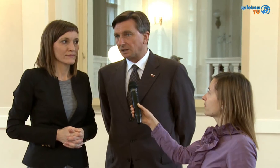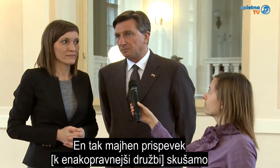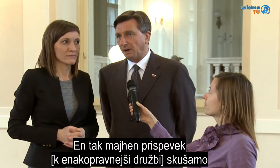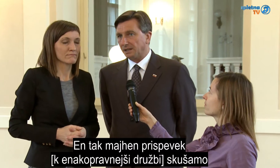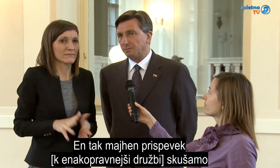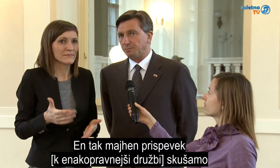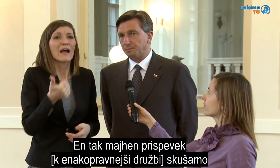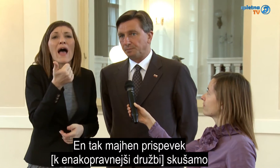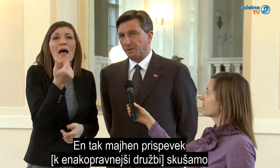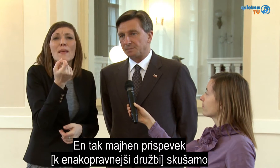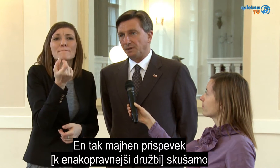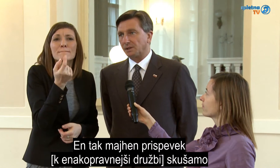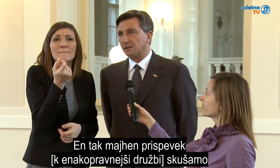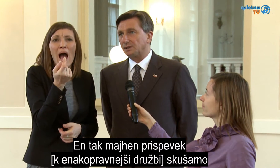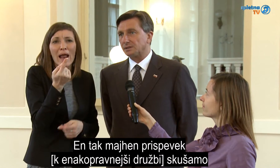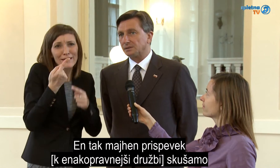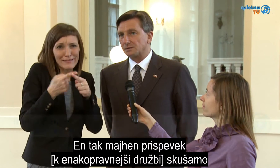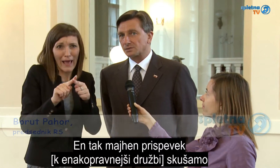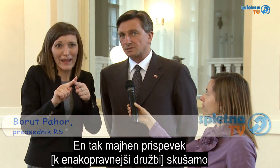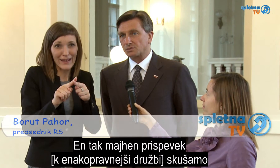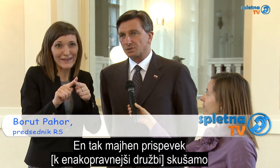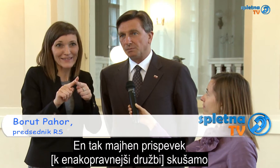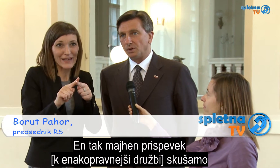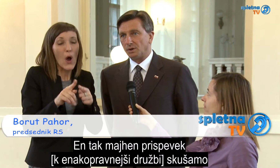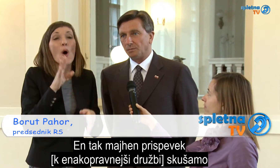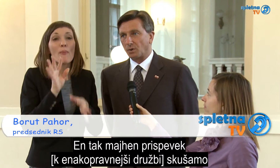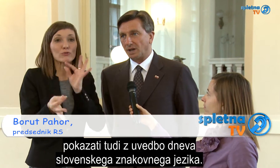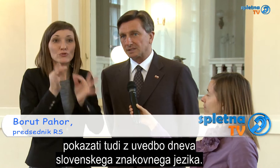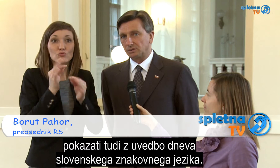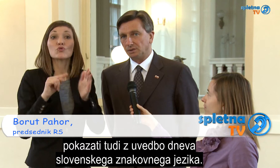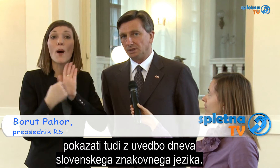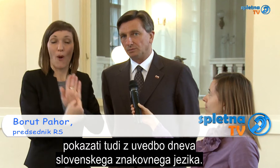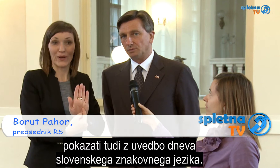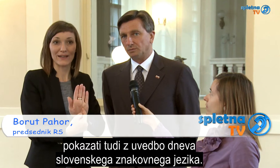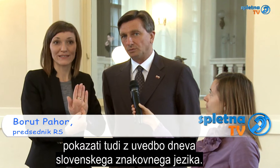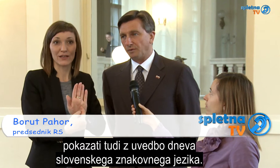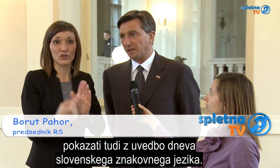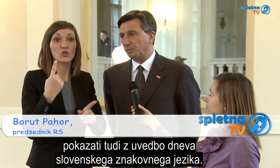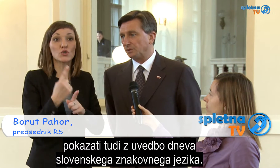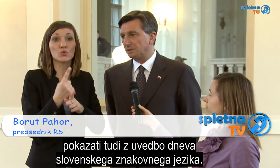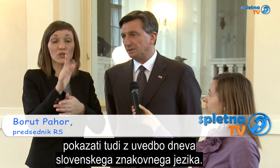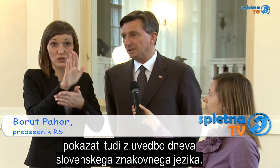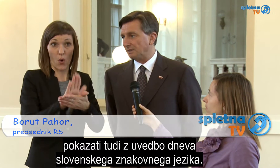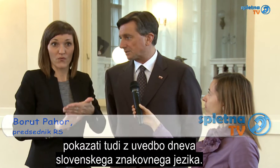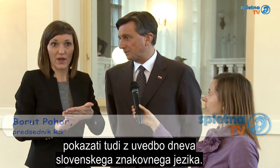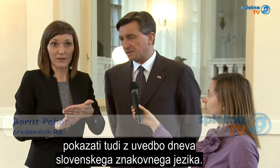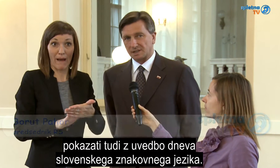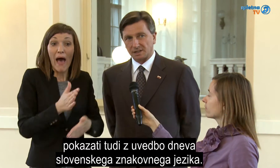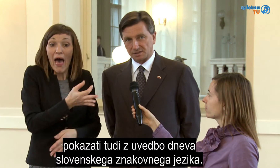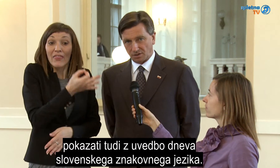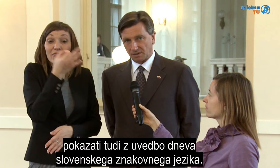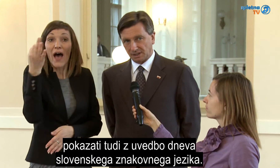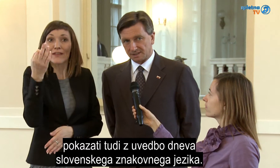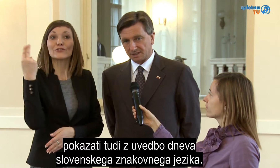In tak majhen prispevek skušamo pokazati tudi uvedbo Dneva